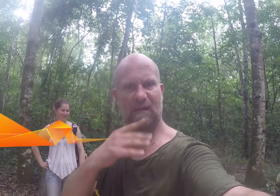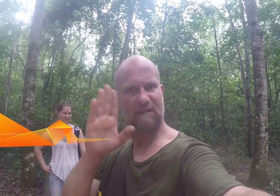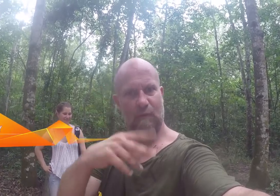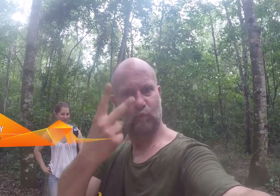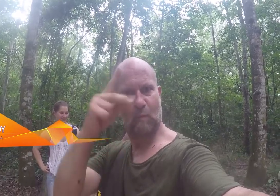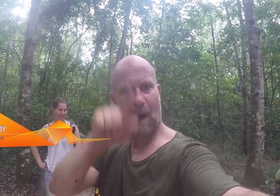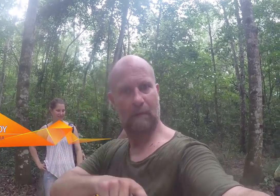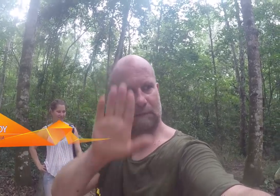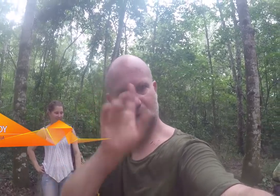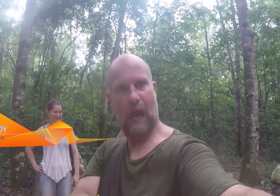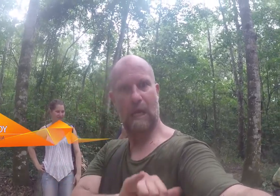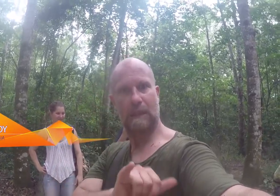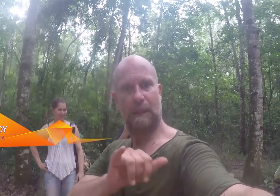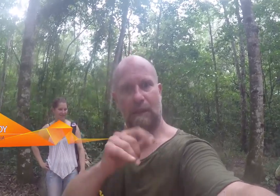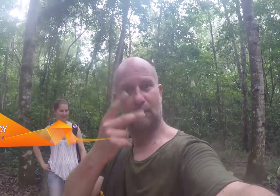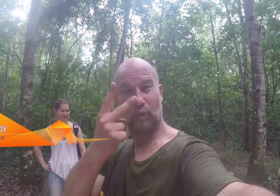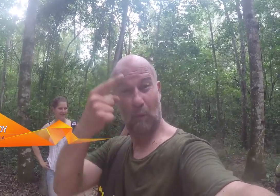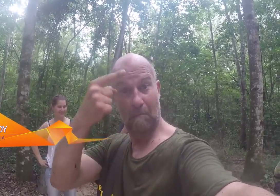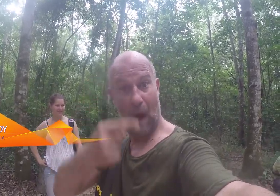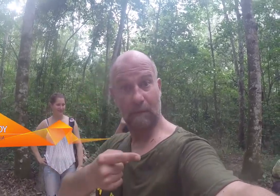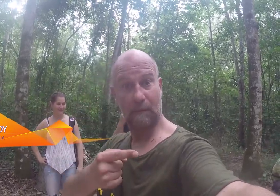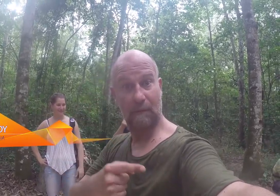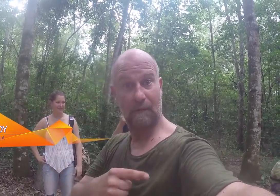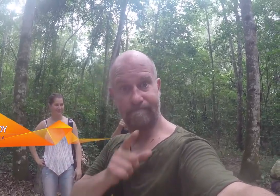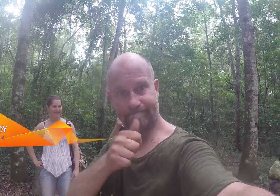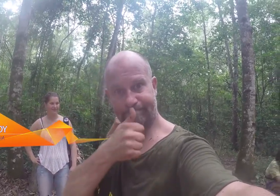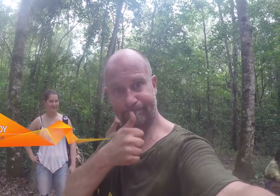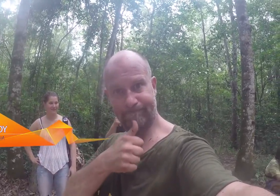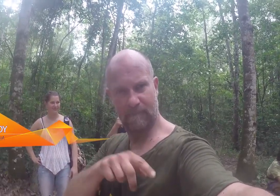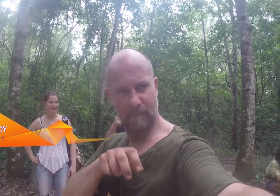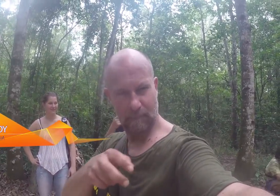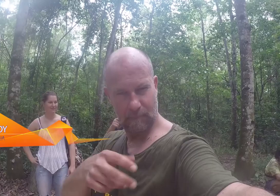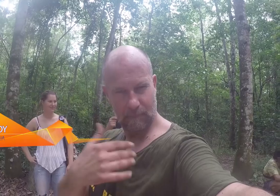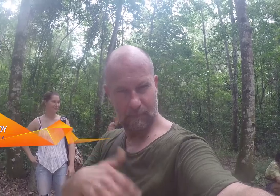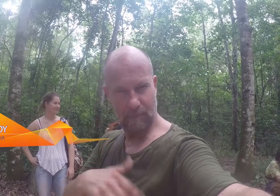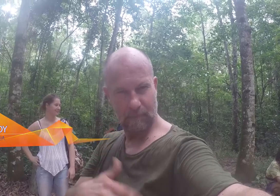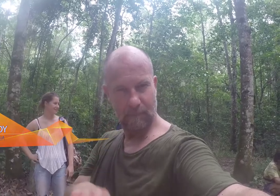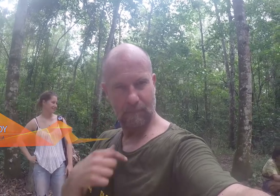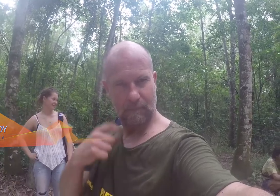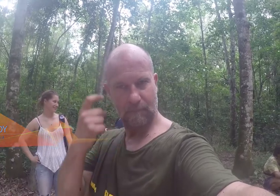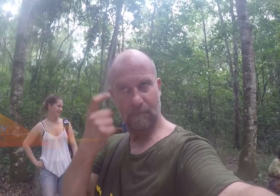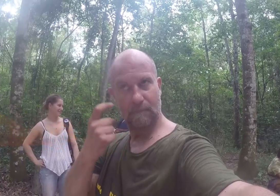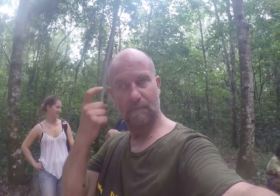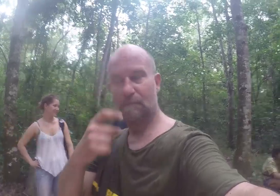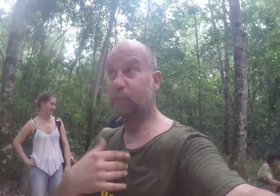unten 2 Monate überleben. 2 Monate! Du meine Güte, das war richtig sonderbar.